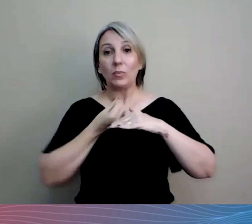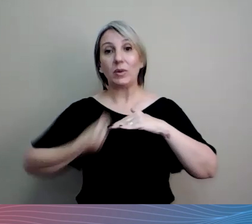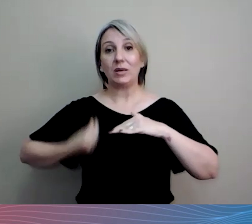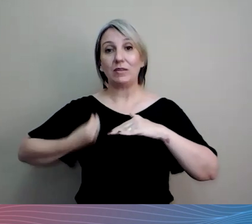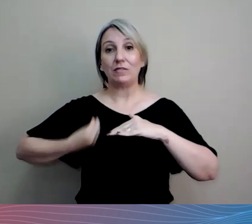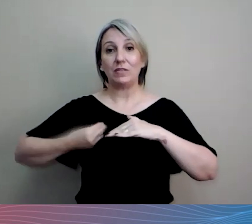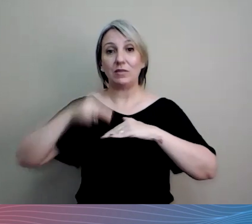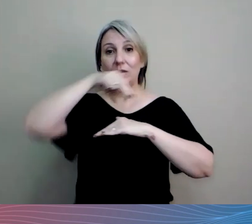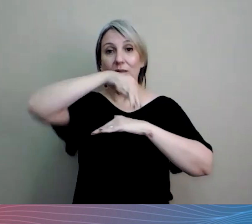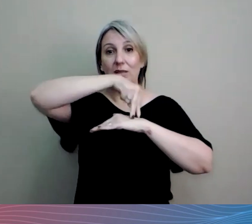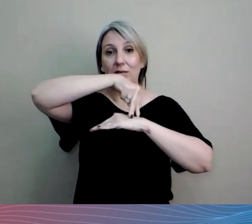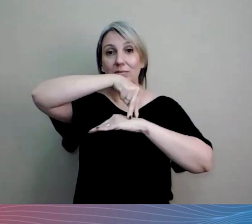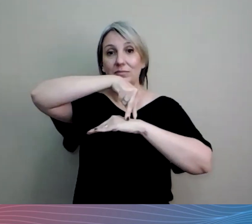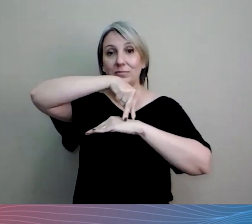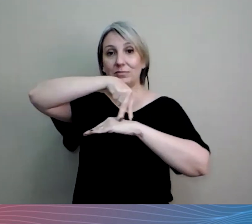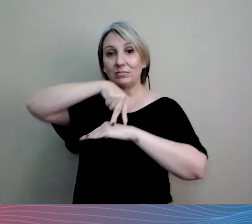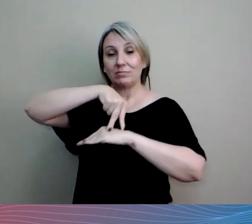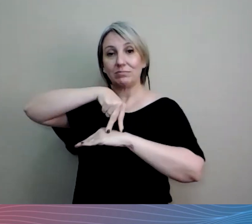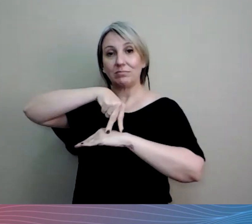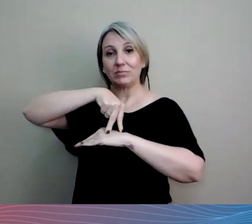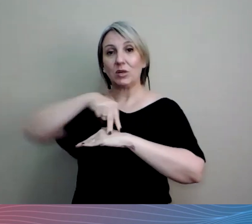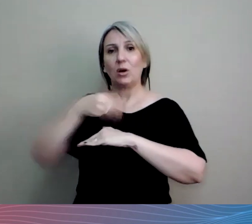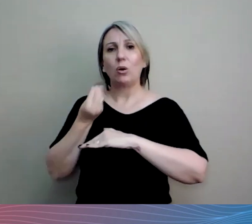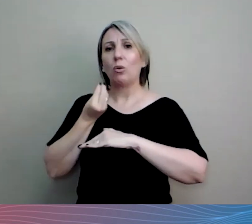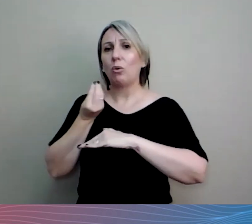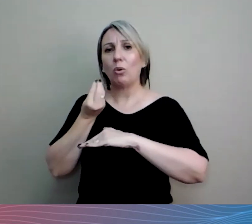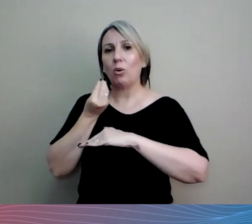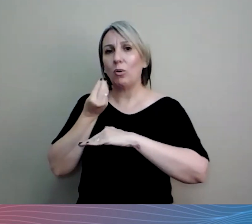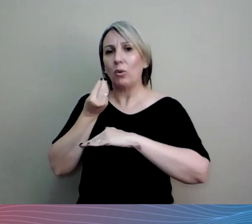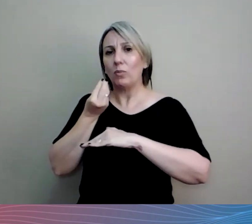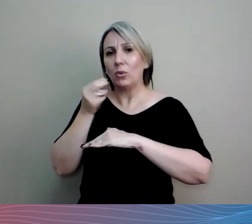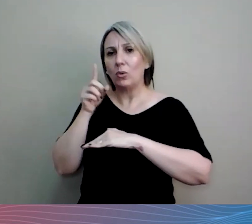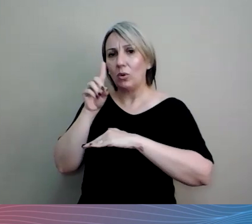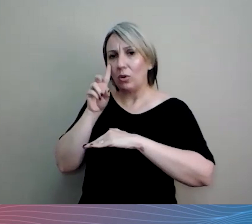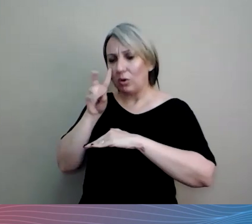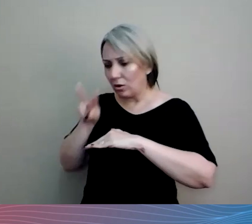acesso a esse potencial que nós temos debaixo dos nossos pés.